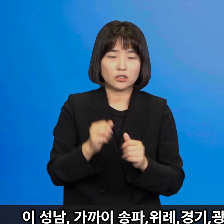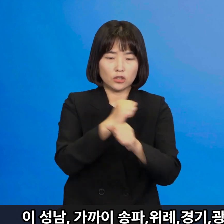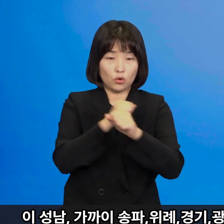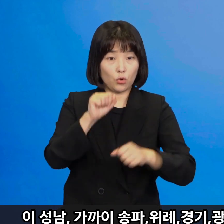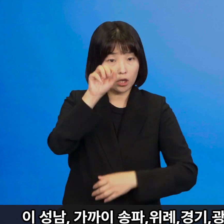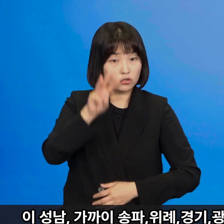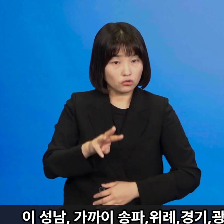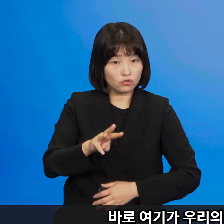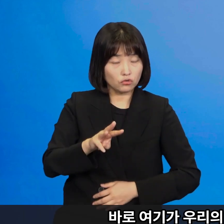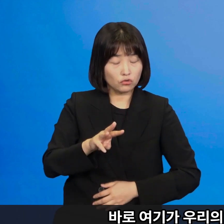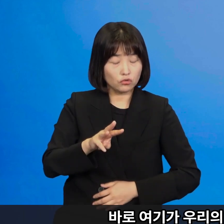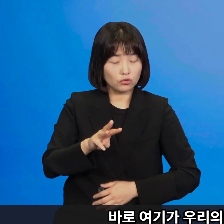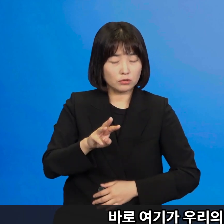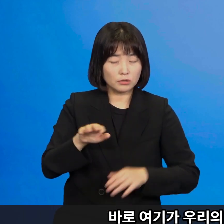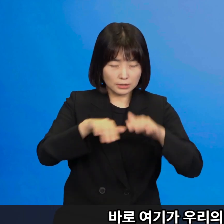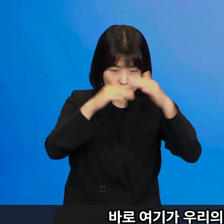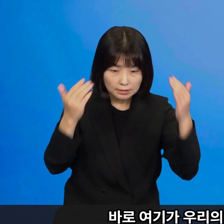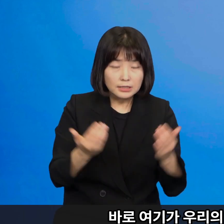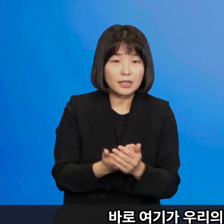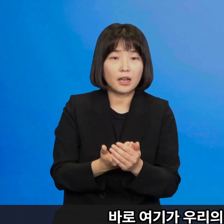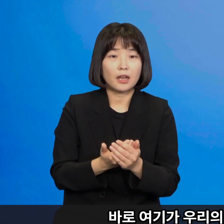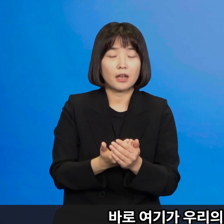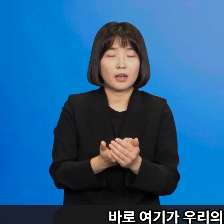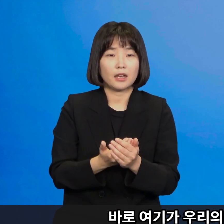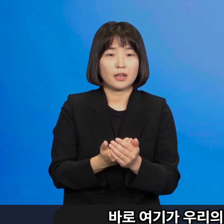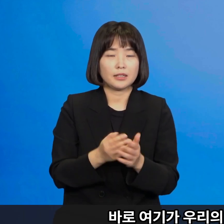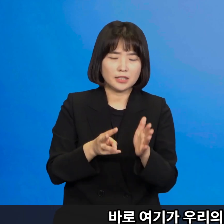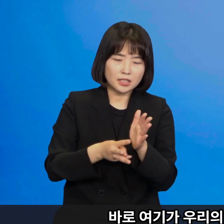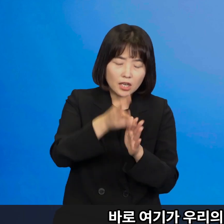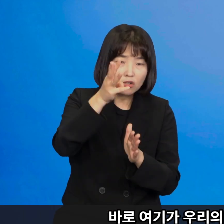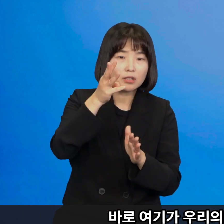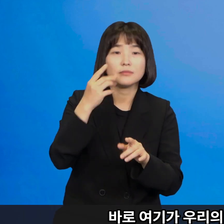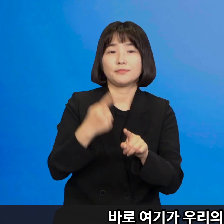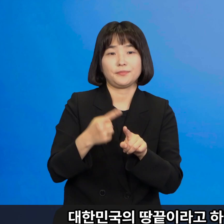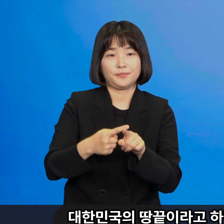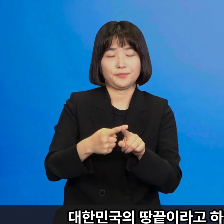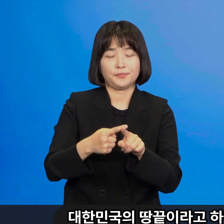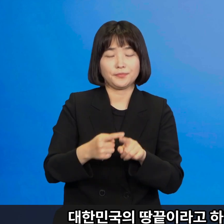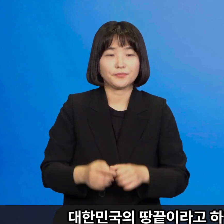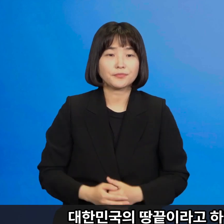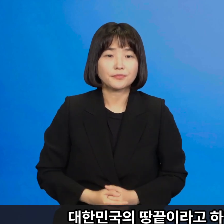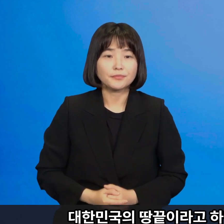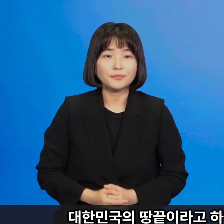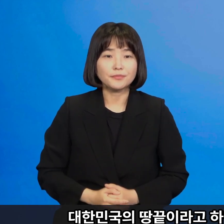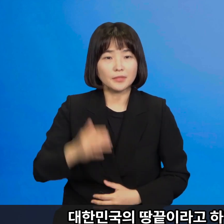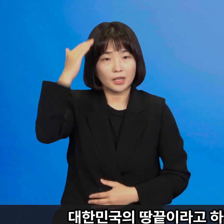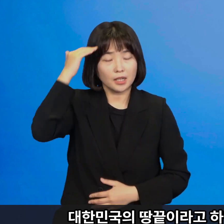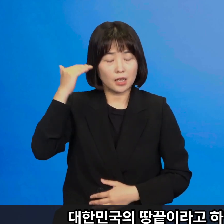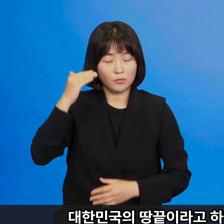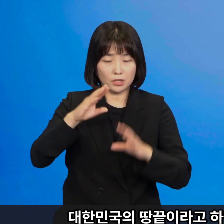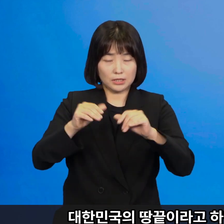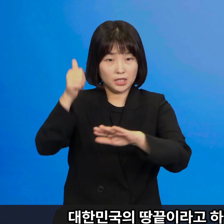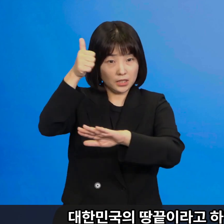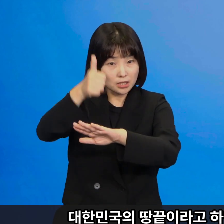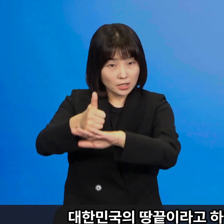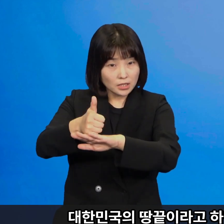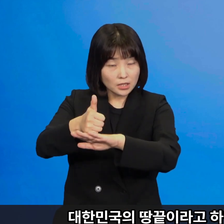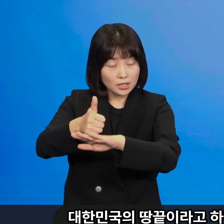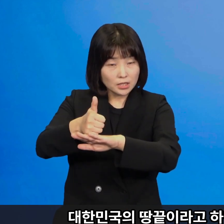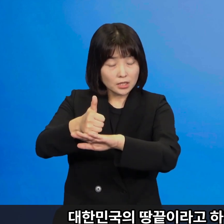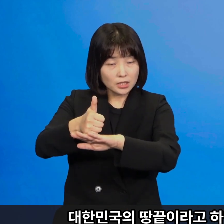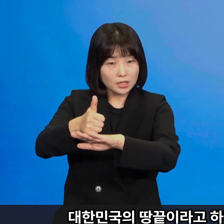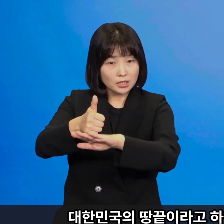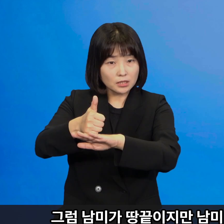우리의 예루살렘이에요. 바로 여기가 우리의 선교지라고 하는 거죠. 이 대한민국의 땅끝이라고 하면 반대편이